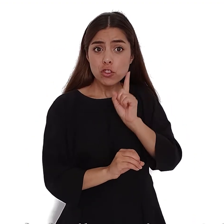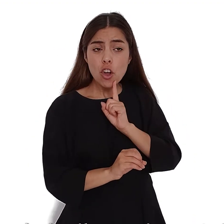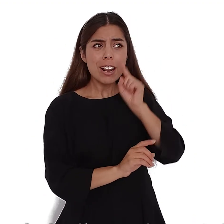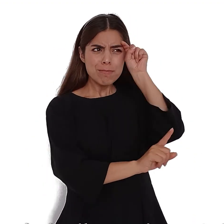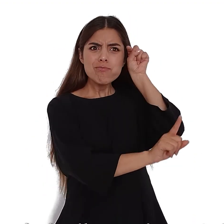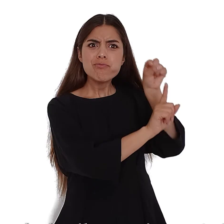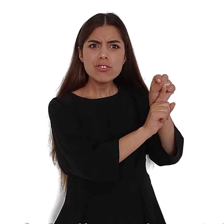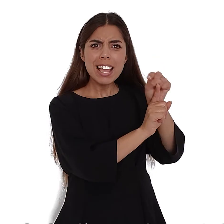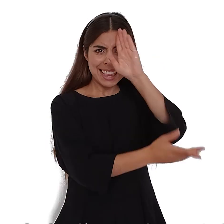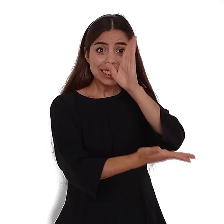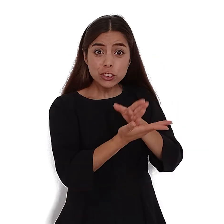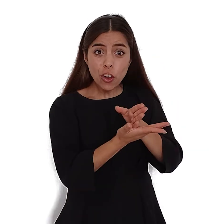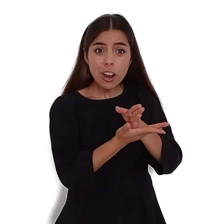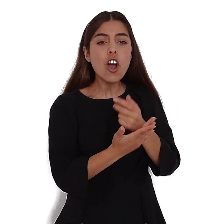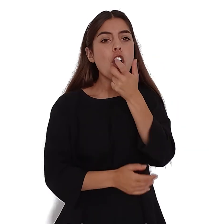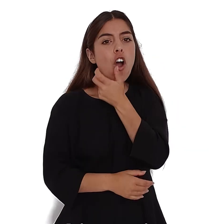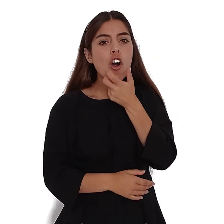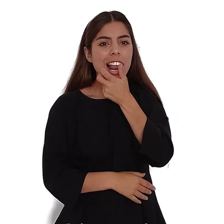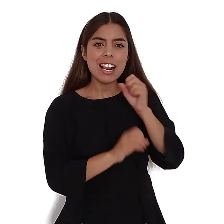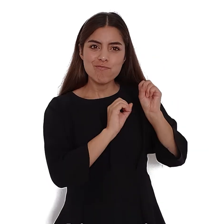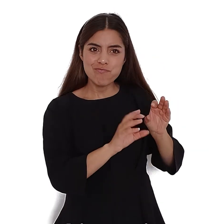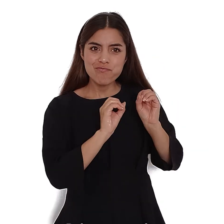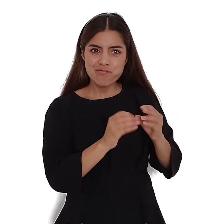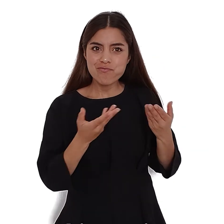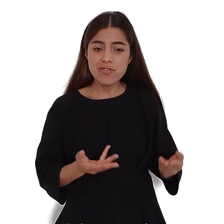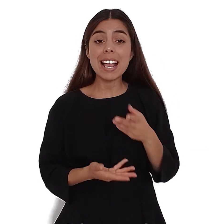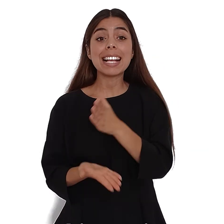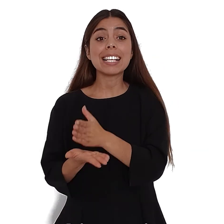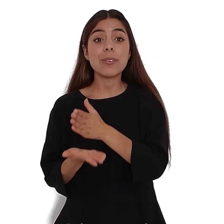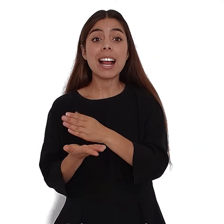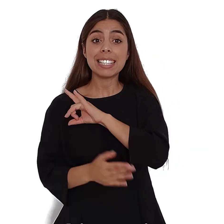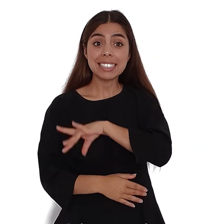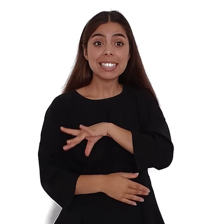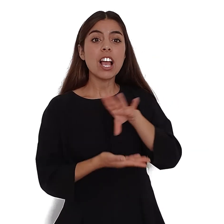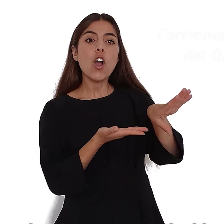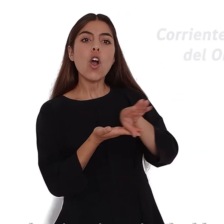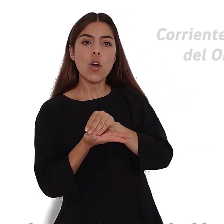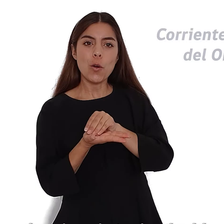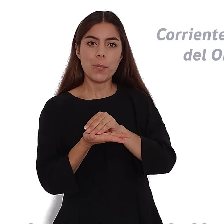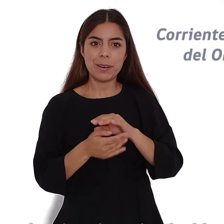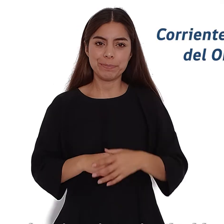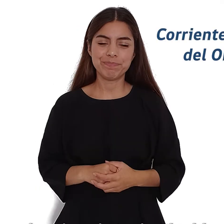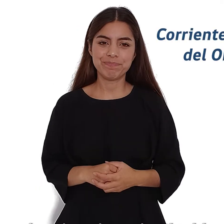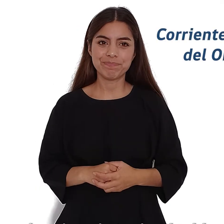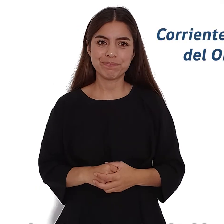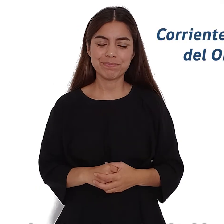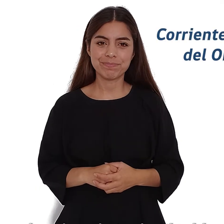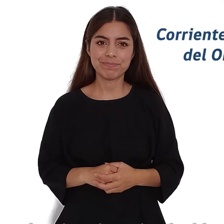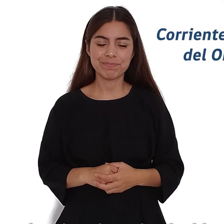en el desarrollo de la lengua oral. Bajo esa premisa, las siguientes escuelas fundadas en Chile siguen la corriente educativa del oralismo.